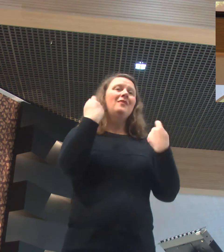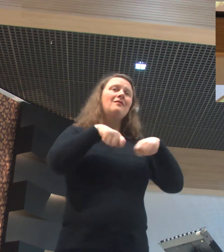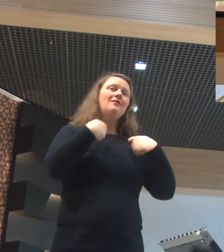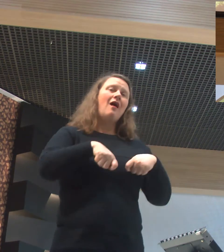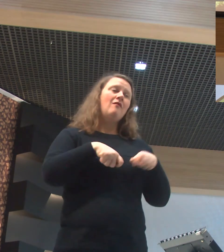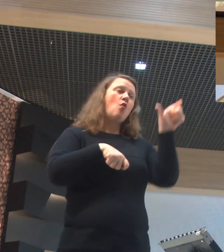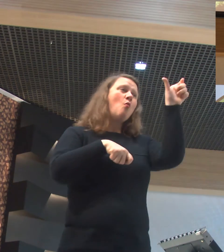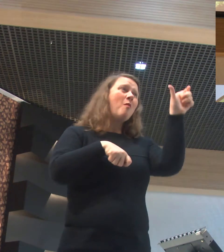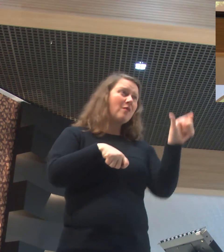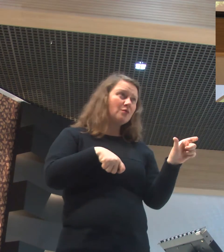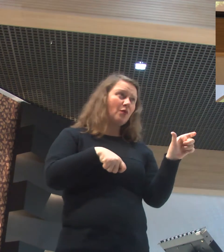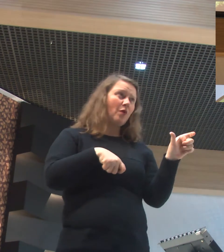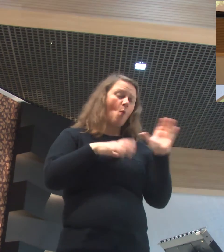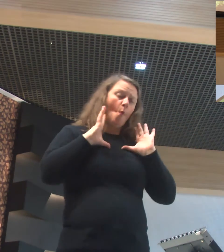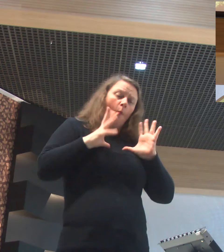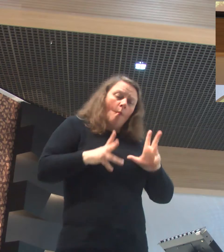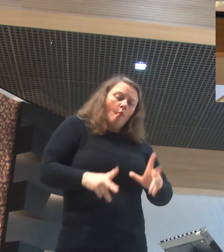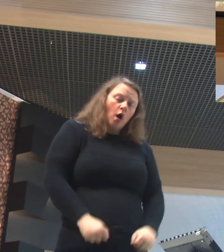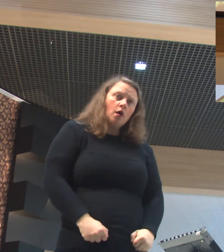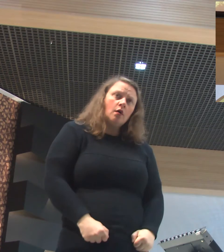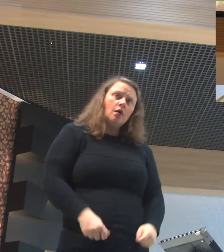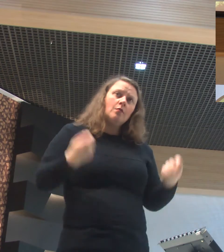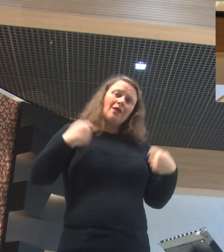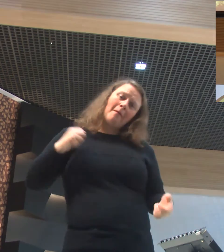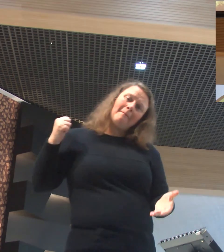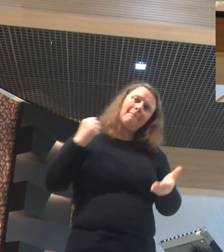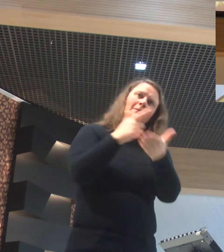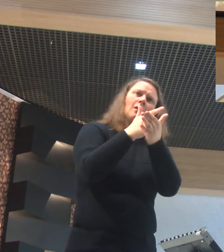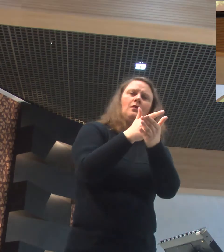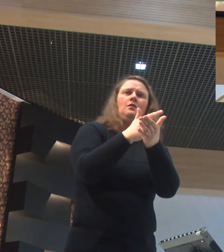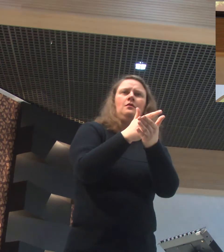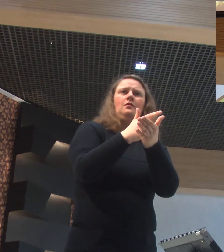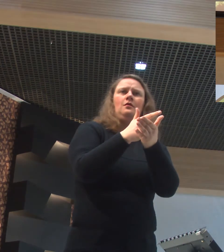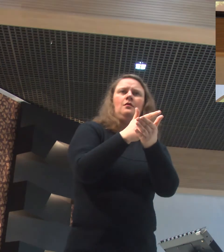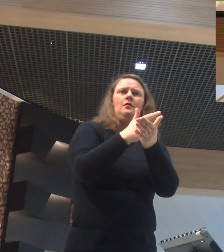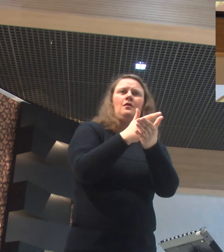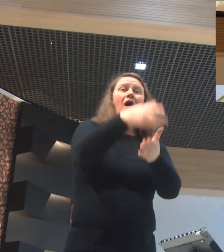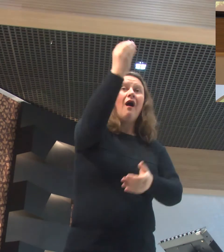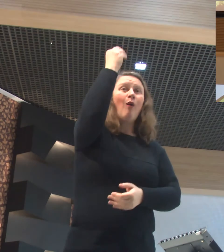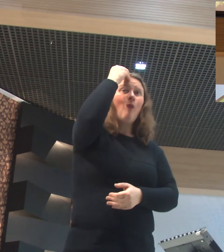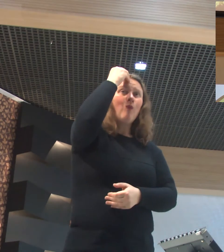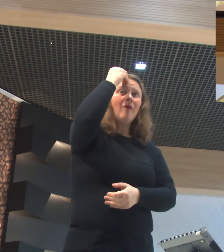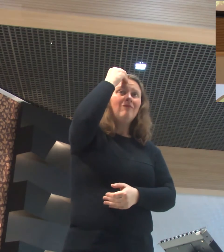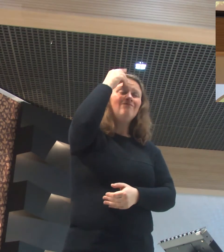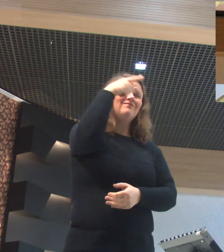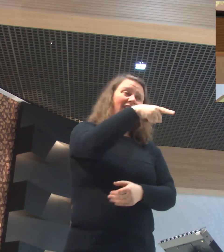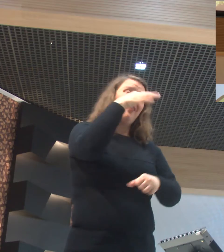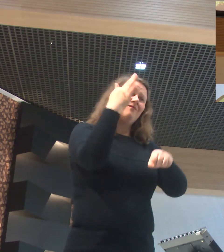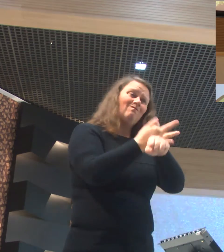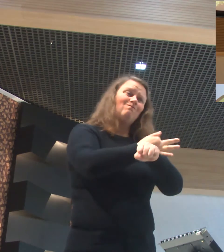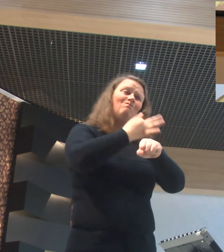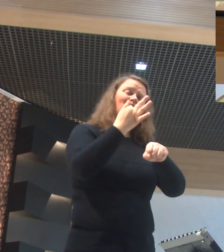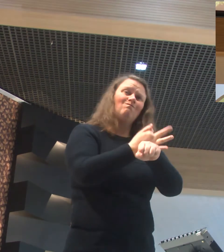castigado e um inocente o pagava. Então tinha aqueles